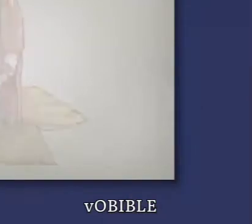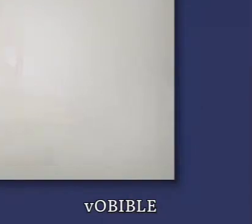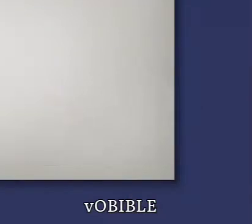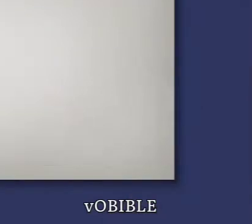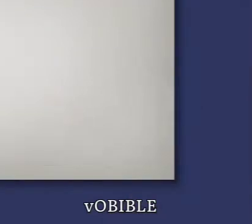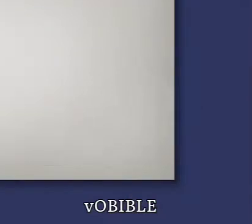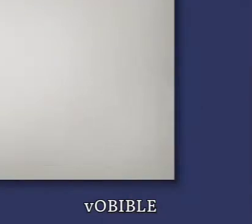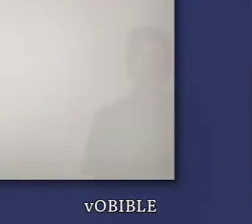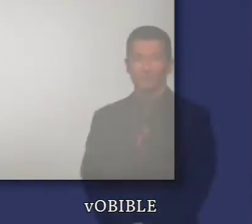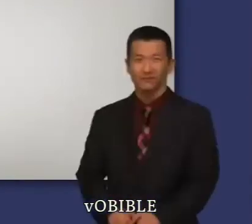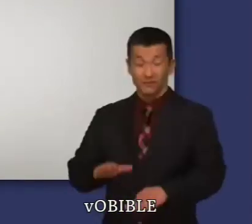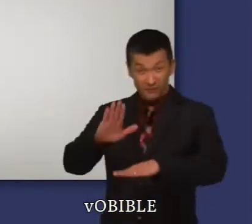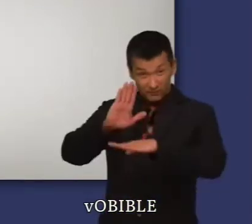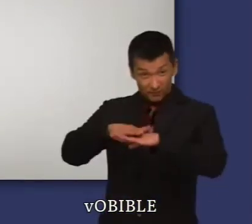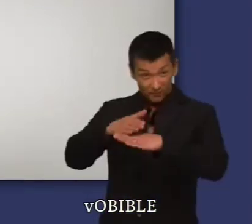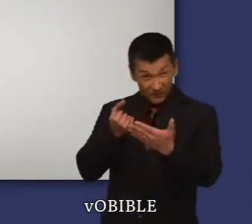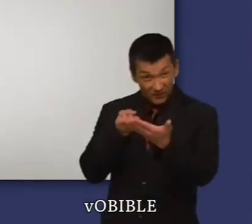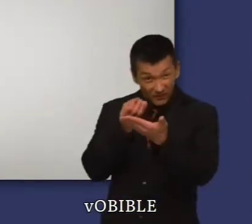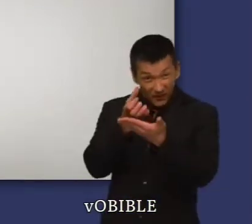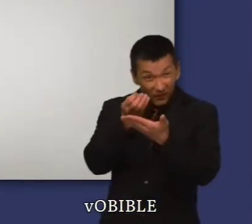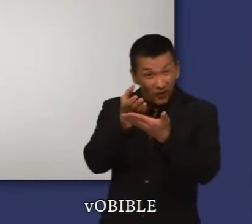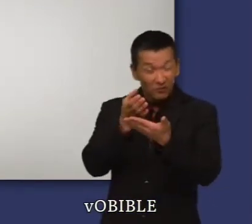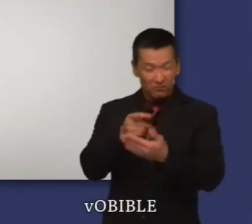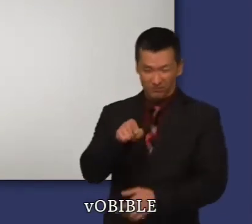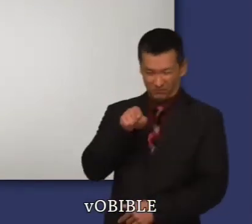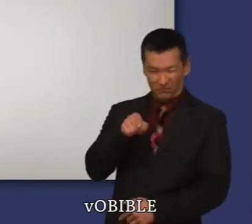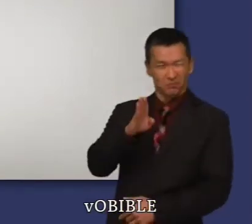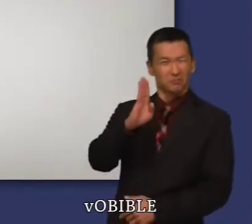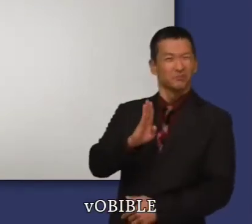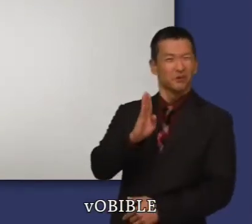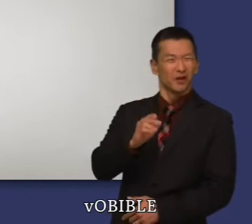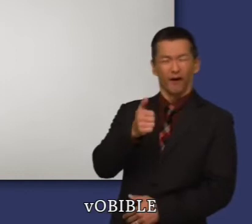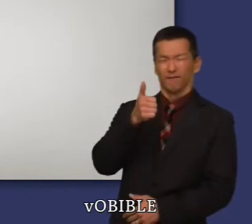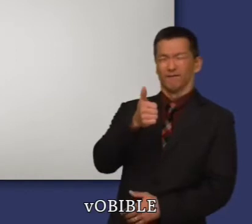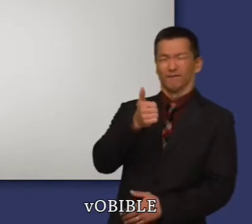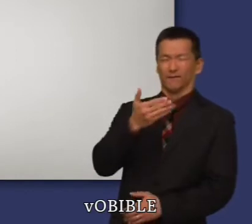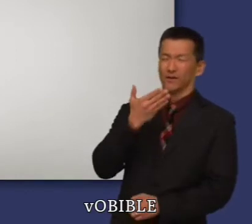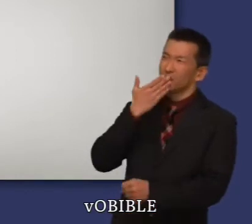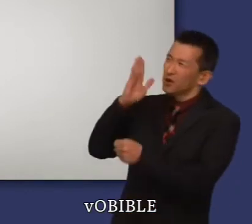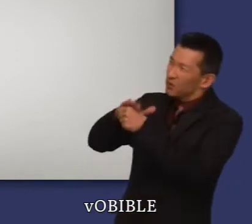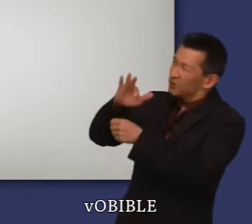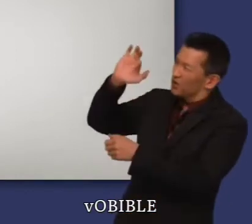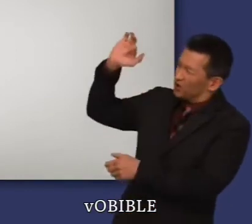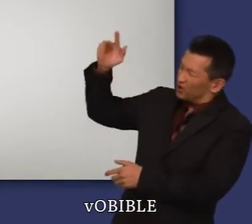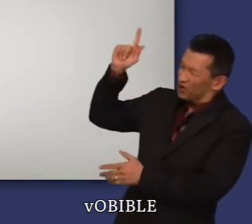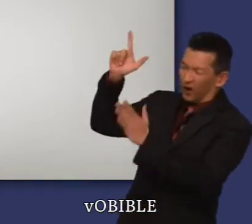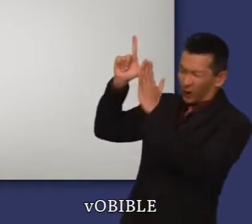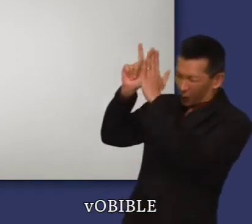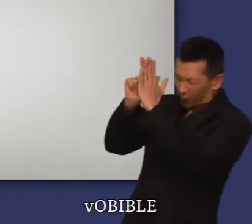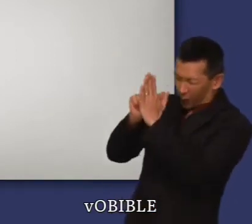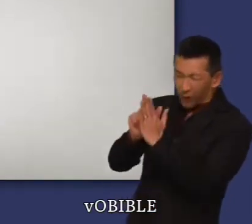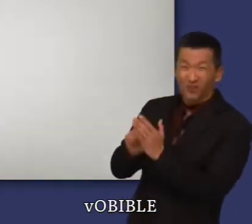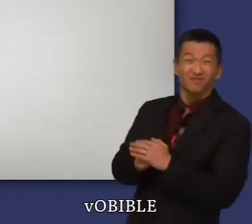Quand le parent, en présence de 10 anciens de la ville, découvre quelles sont ses obligations, il refuse d'apporter son